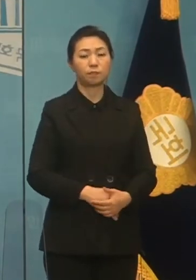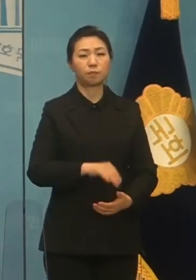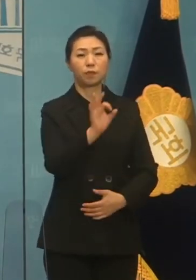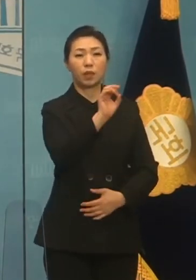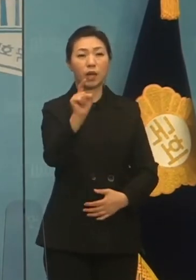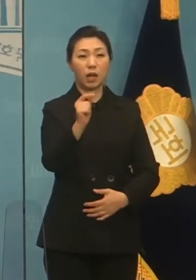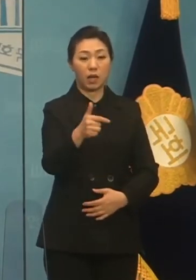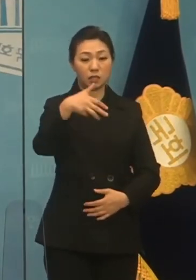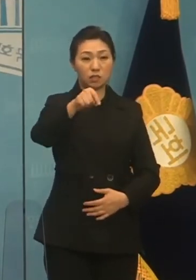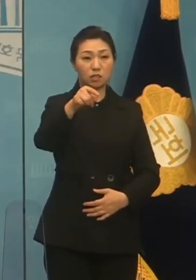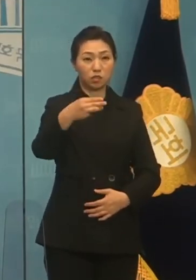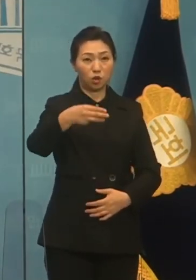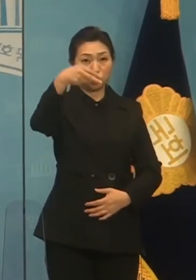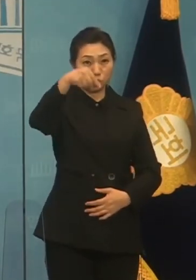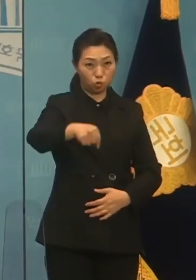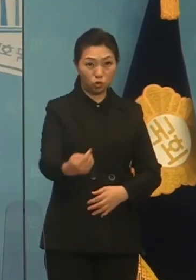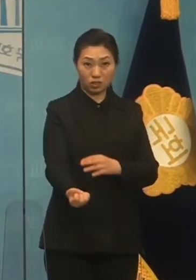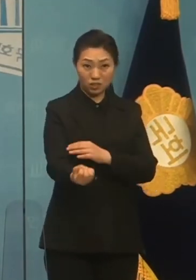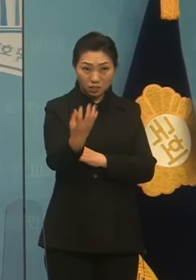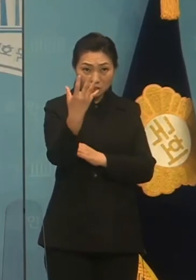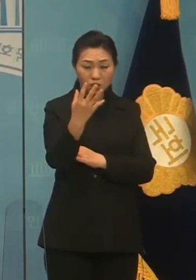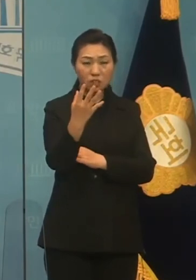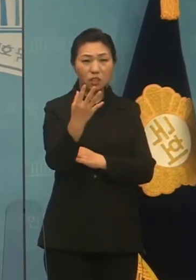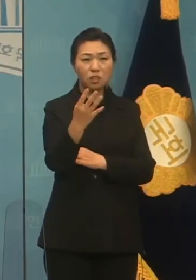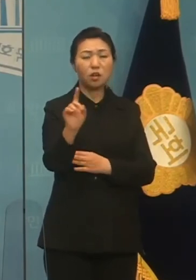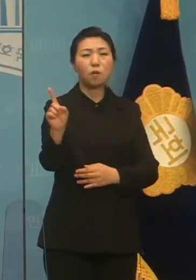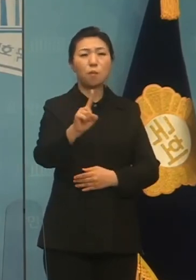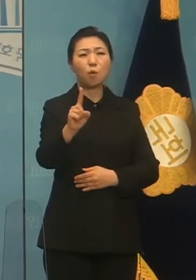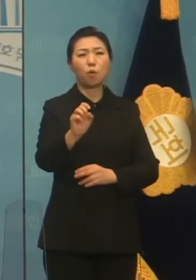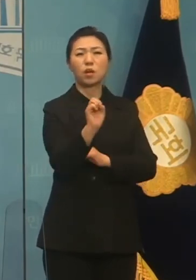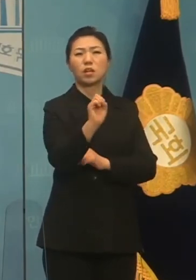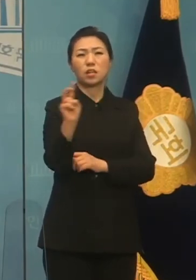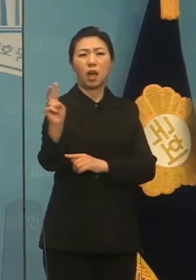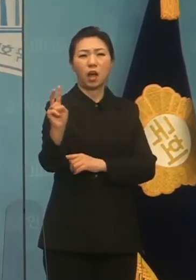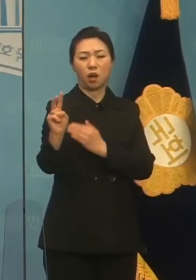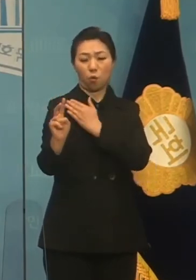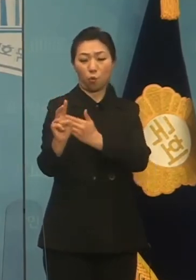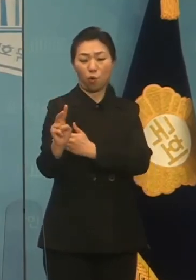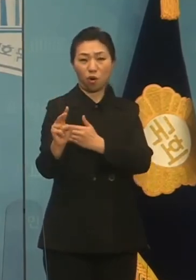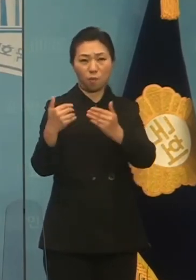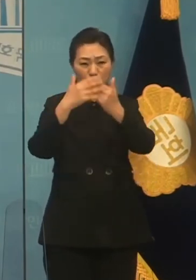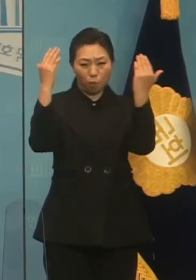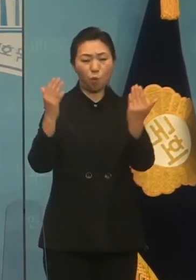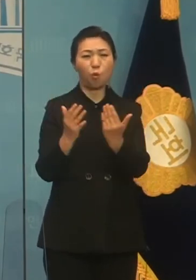안철수의 승리는 야권 전체의 승리입니다.